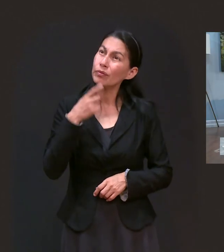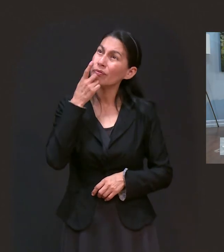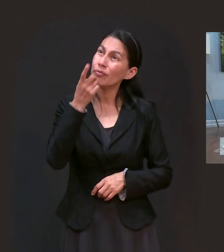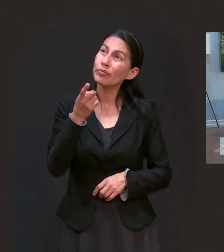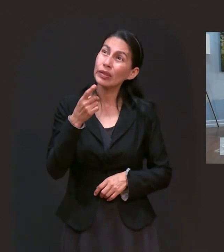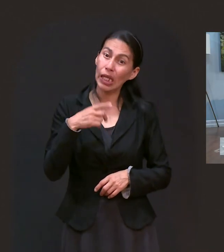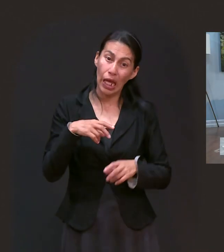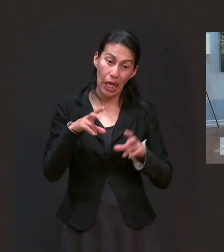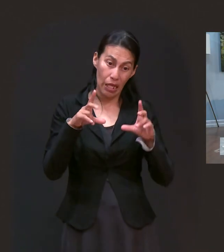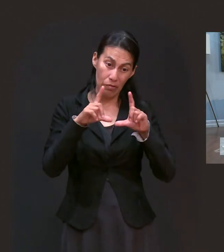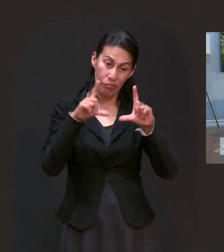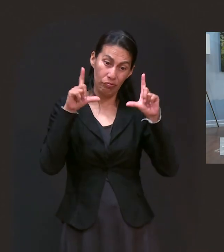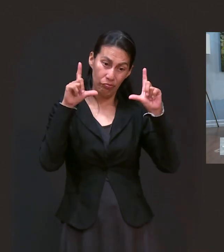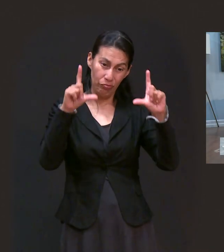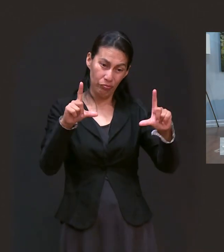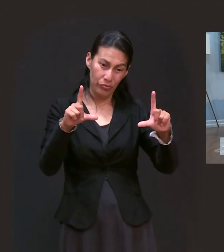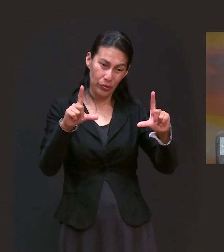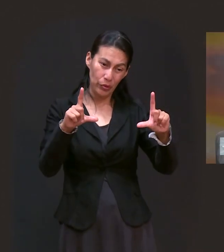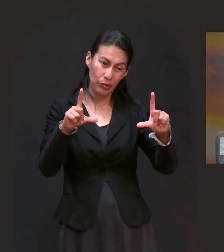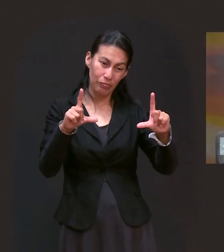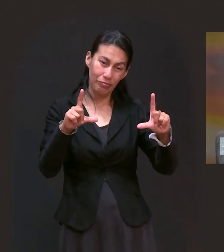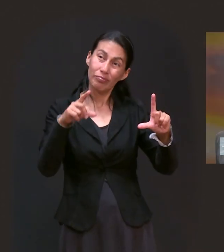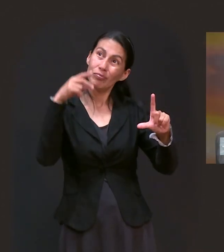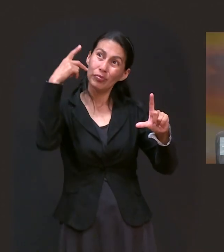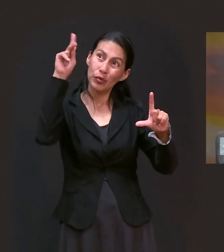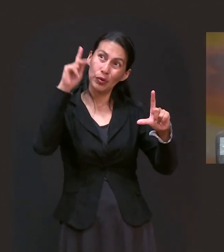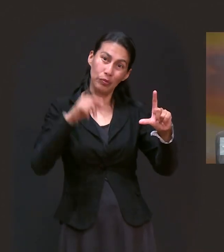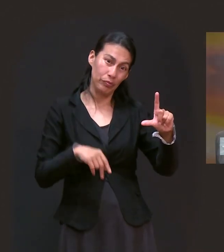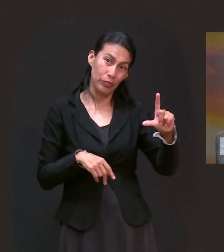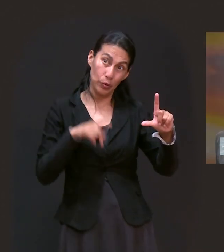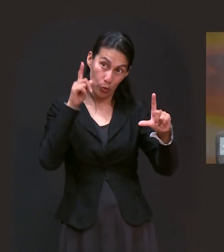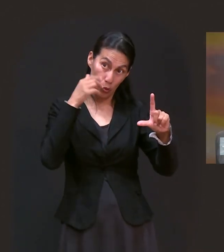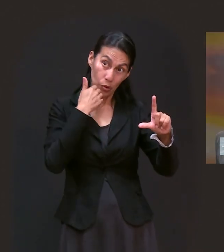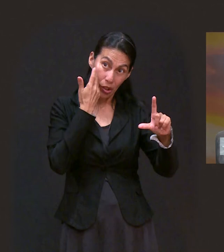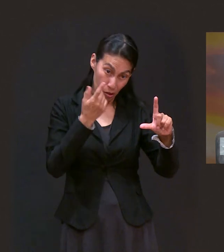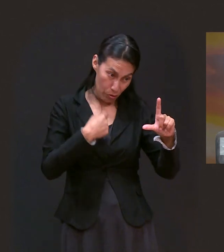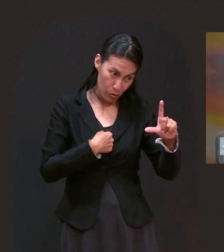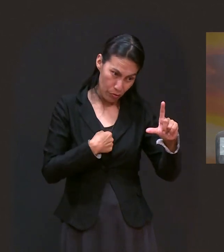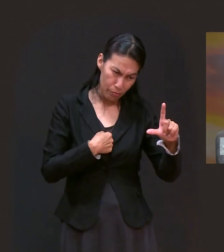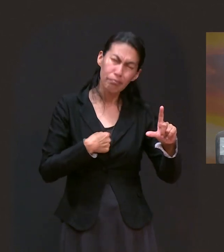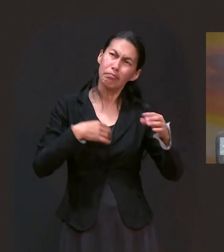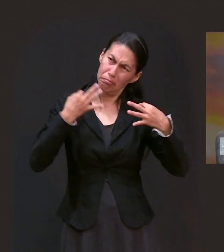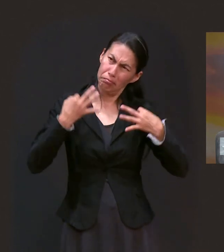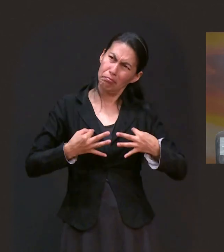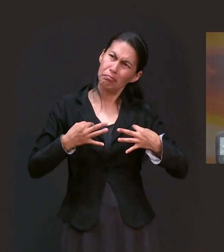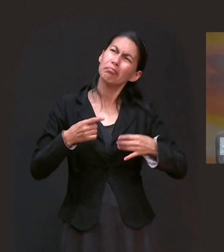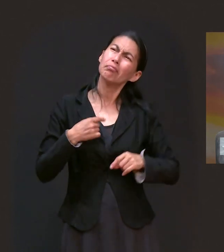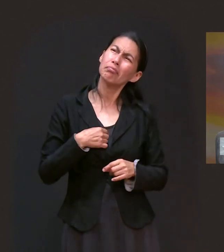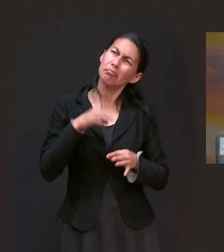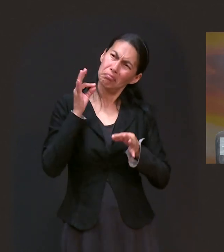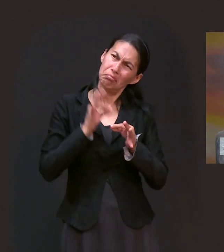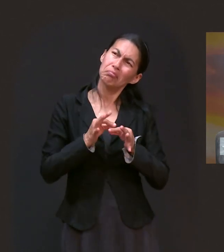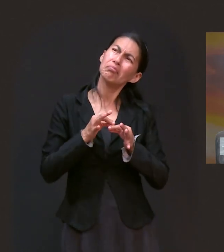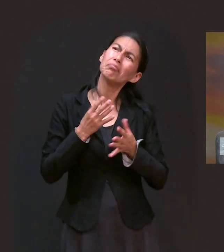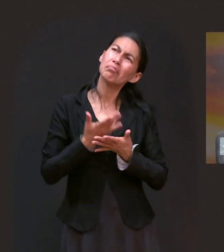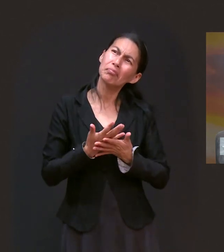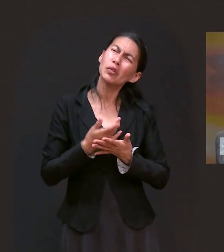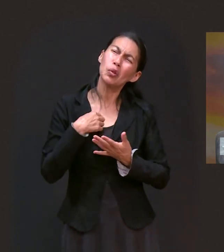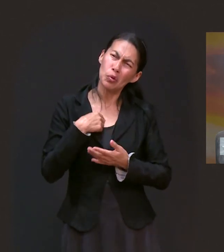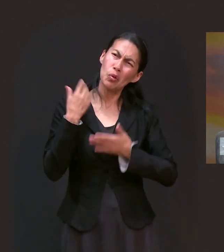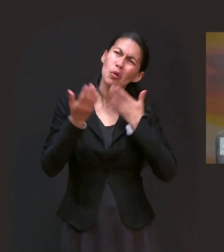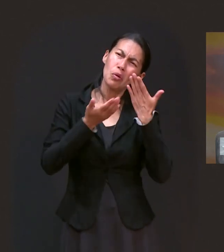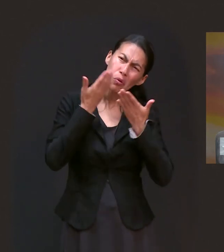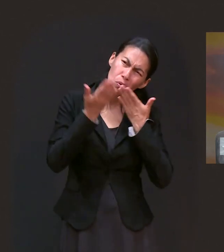yo le digo adiós este título es muy mío pero si vos querés que yo sea y este acá estoy material